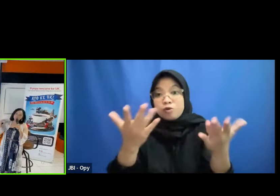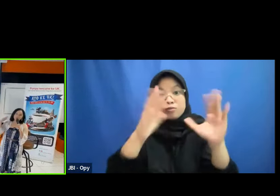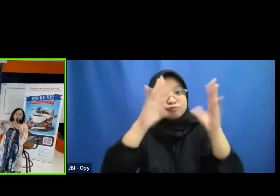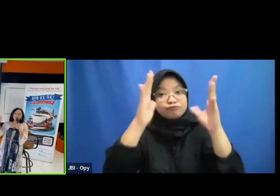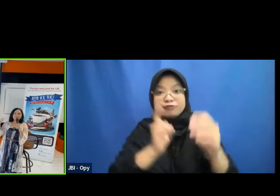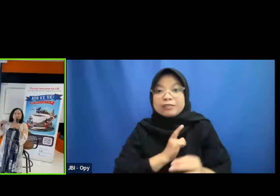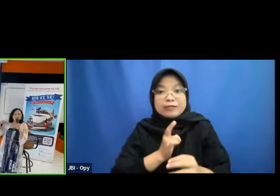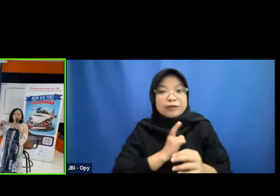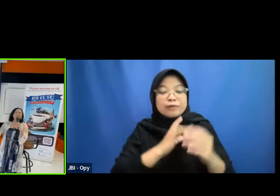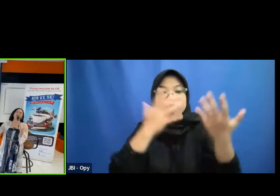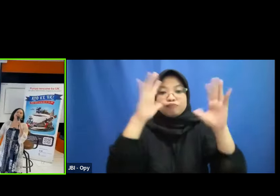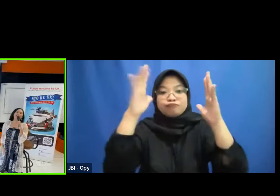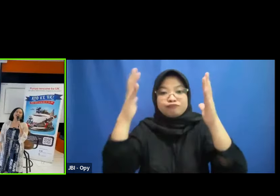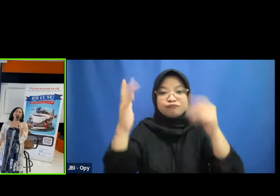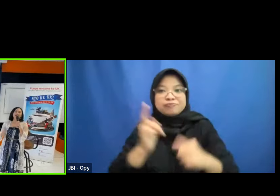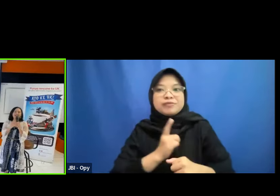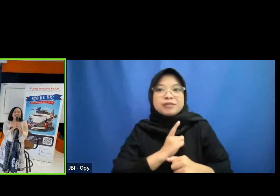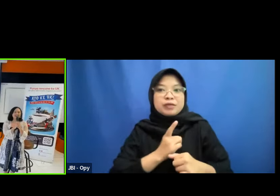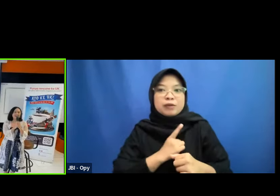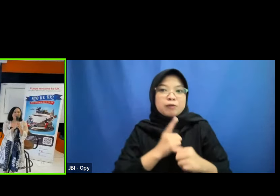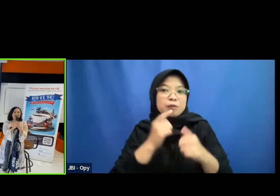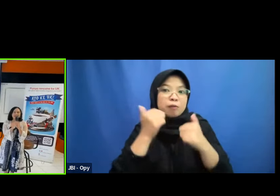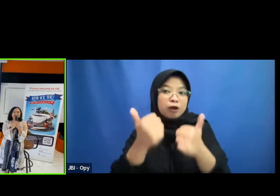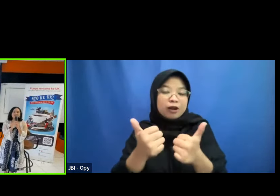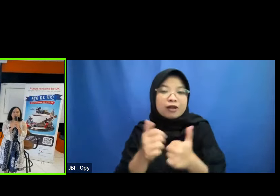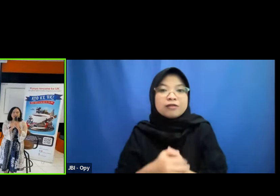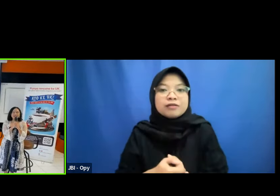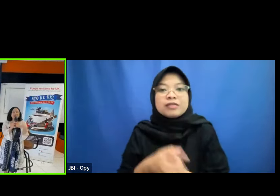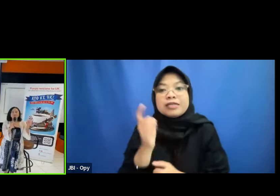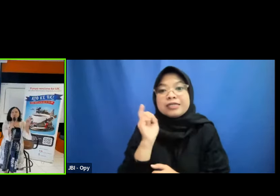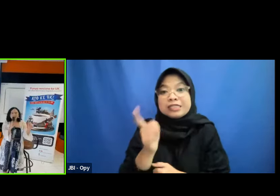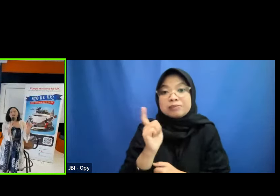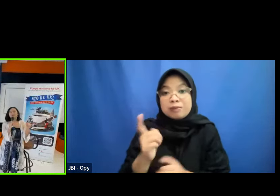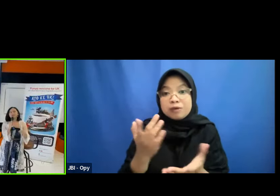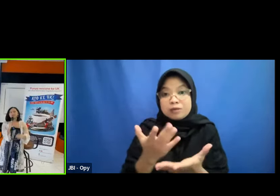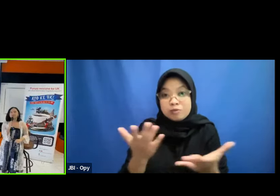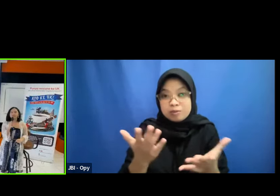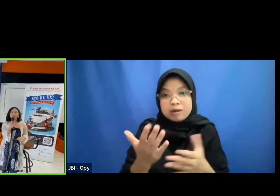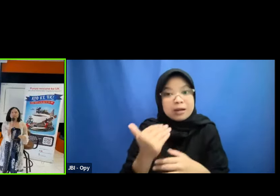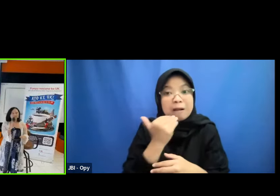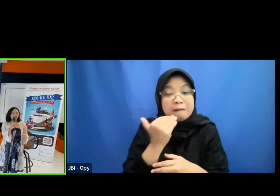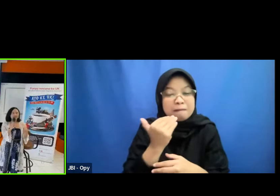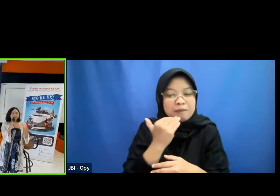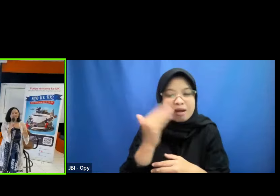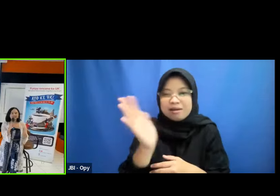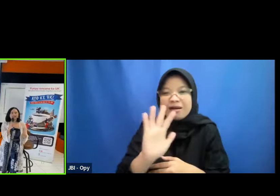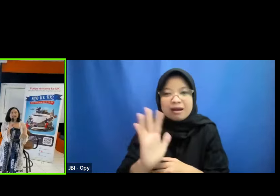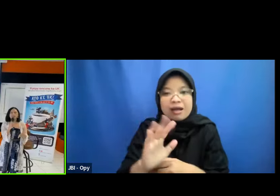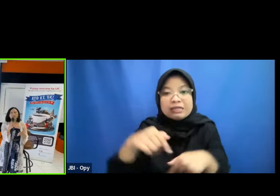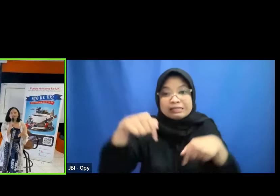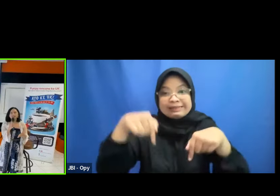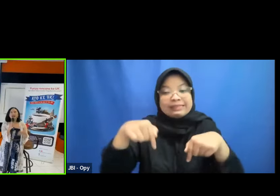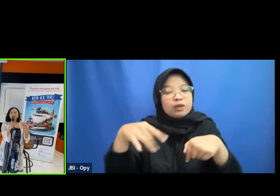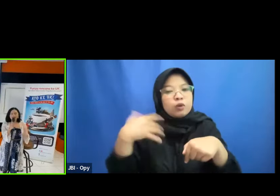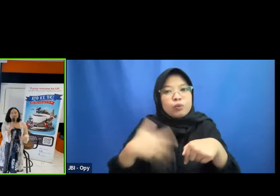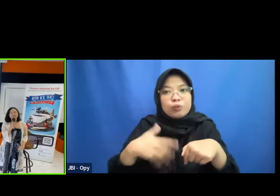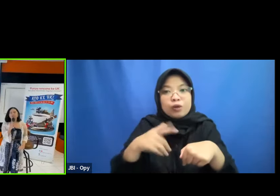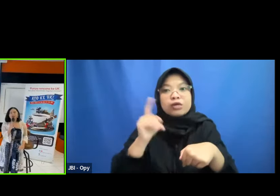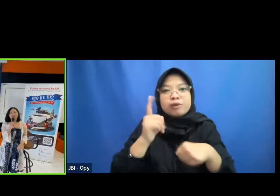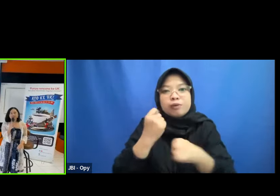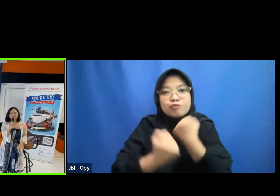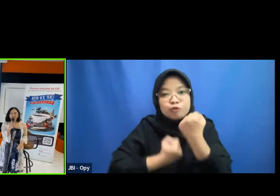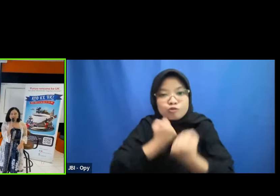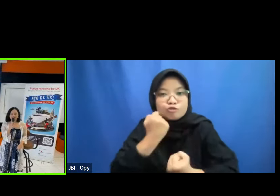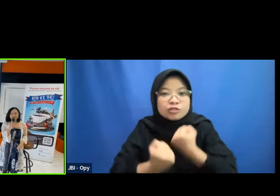dirinya sendiri pukpuk you made it gitu ya Ee karena aku yakin enggak mudah untuk teman-teman bisa sampai ada di titik ini itu pasti ada